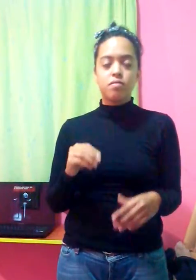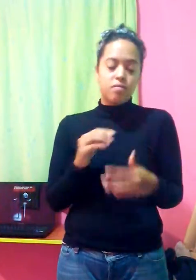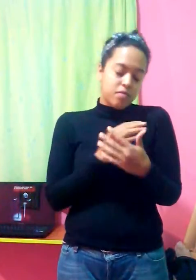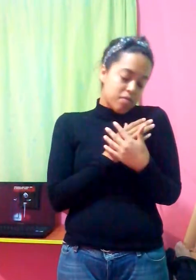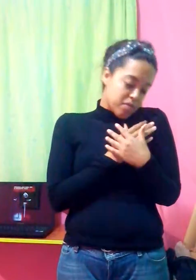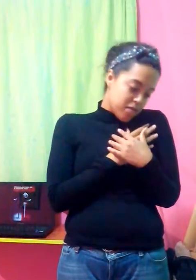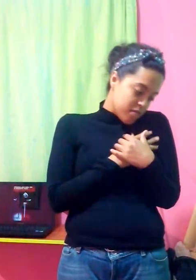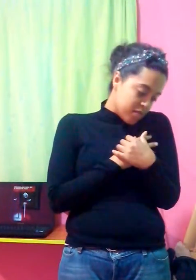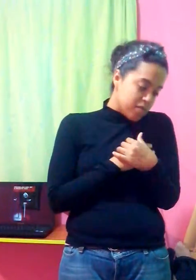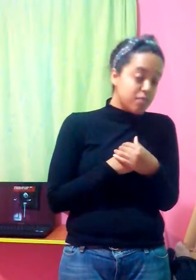apegadas.